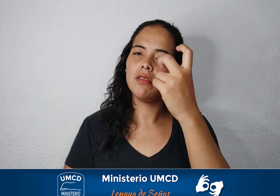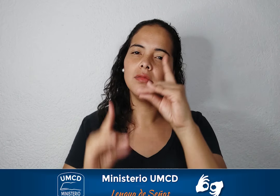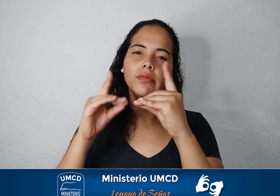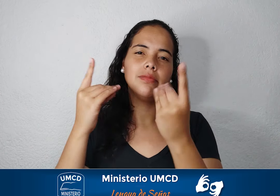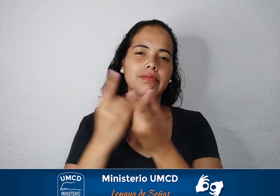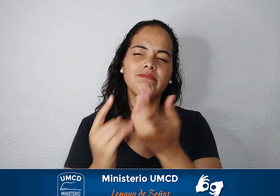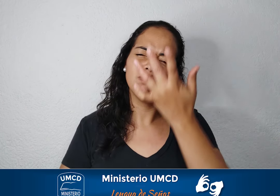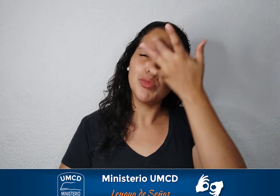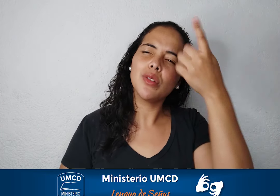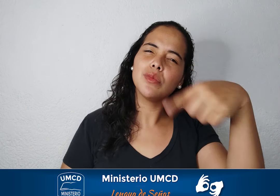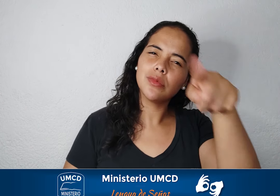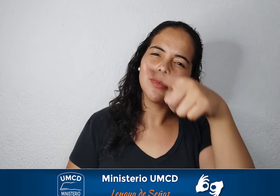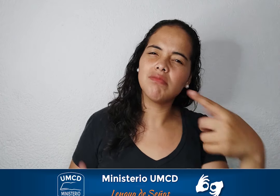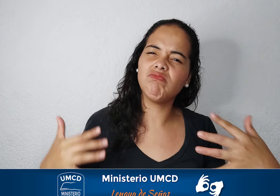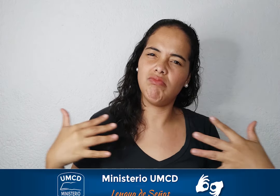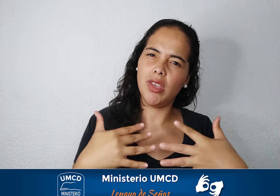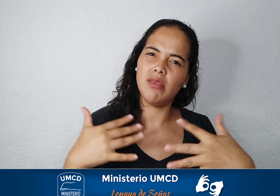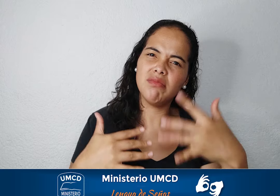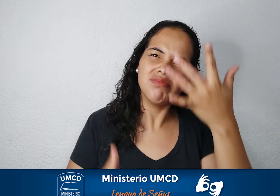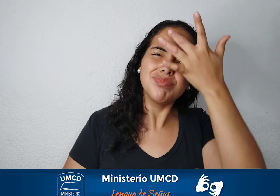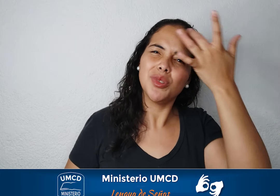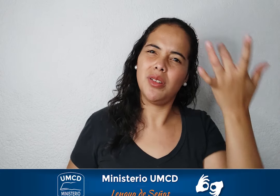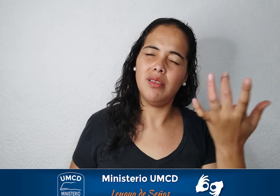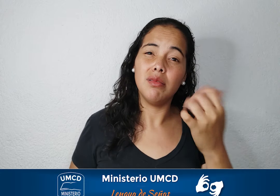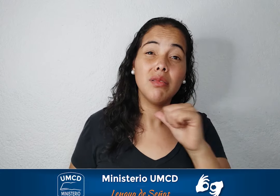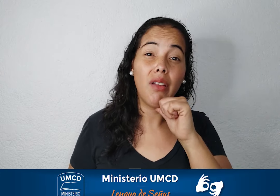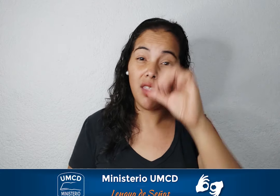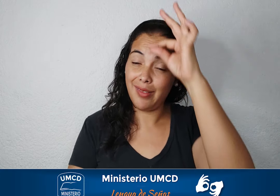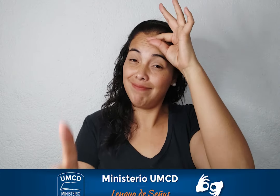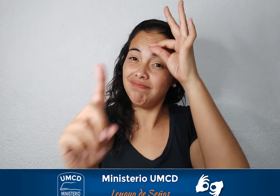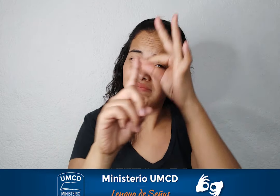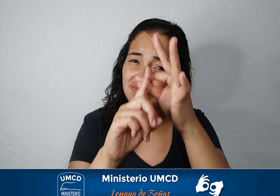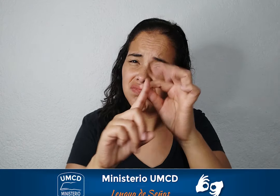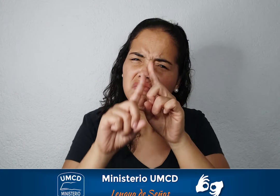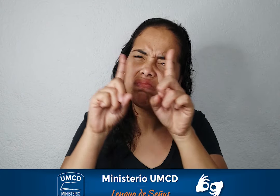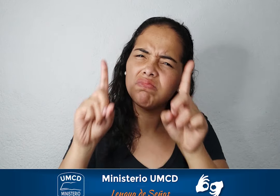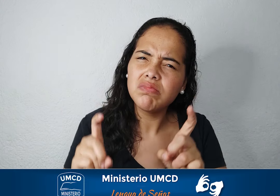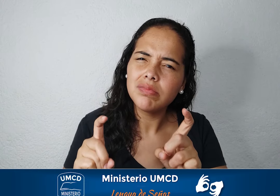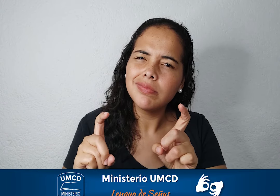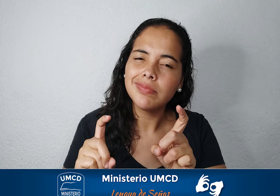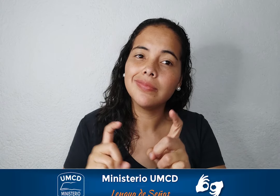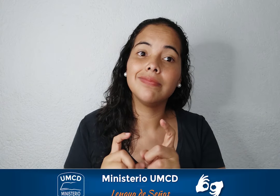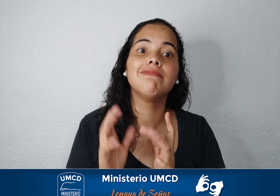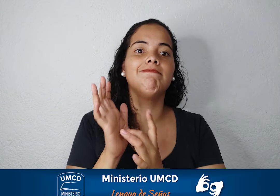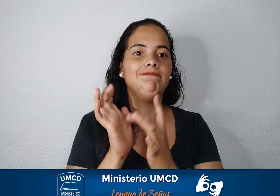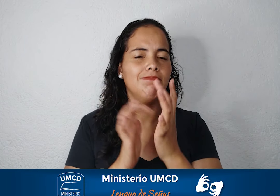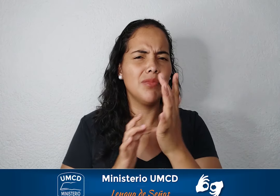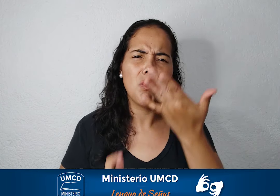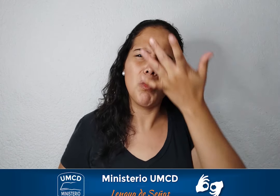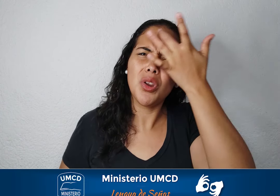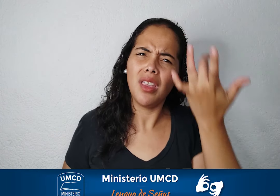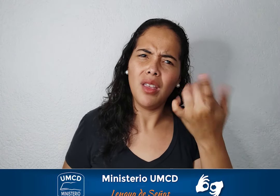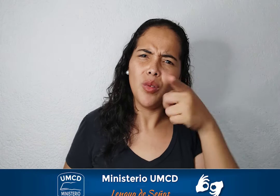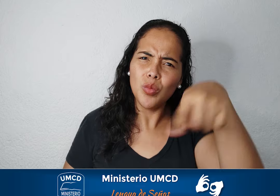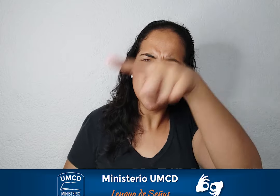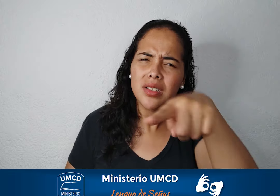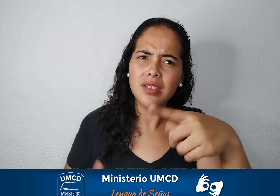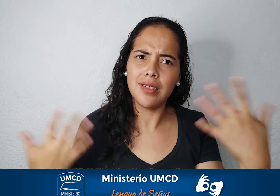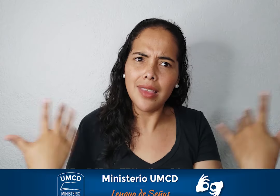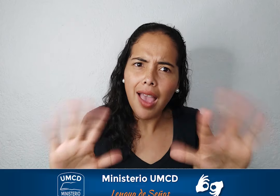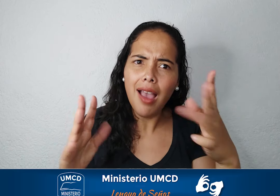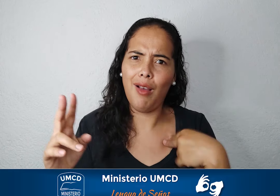¿por qué estáis así amedrentados? ¿Cómo no tenéis fe? Jesucristo les estaba diciendo: ¿cómo puede ser